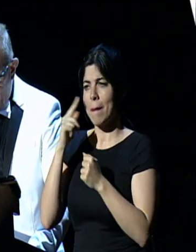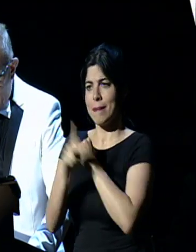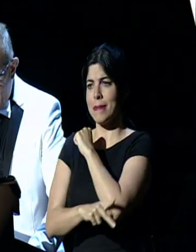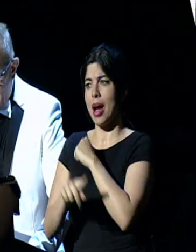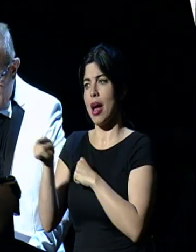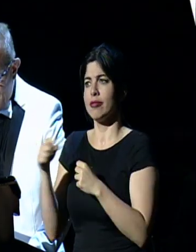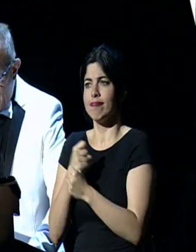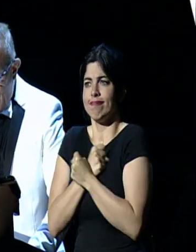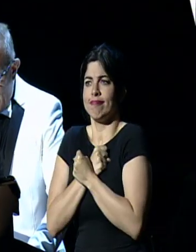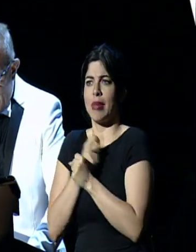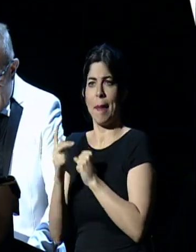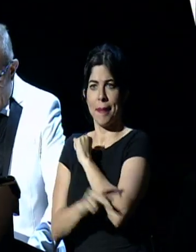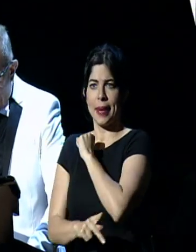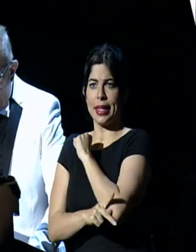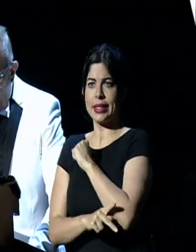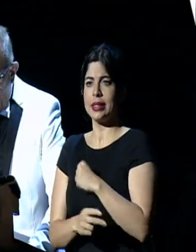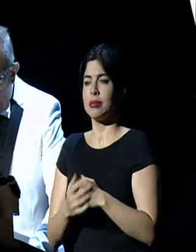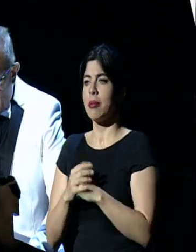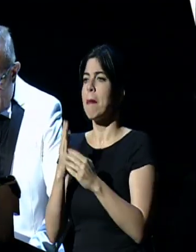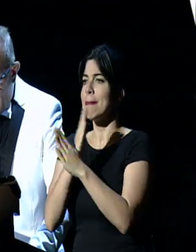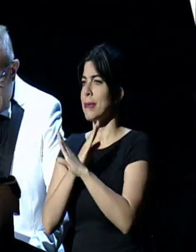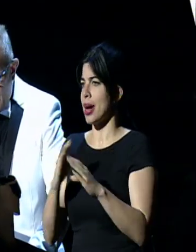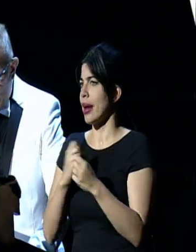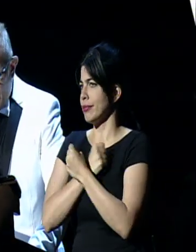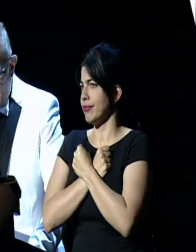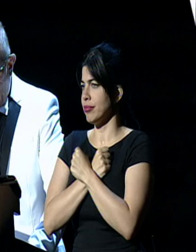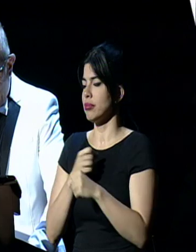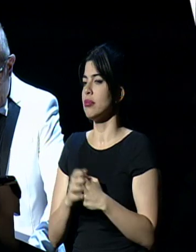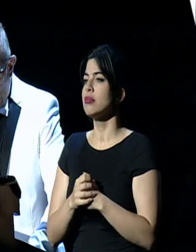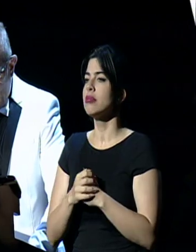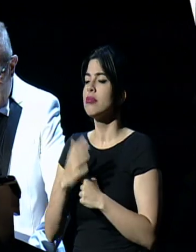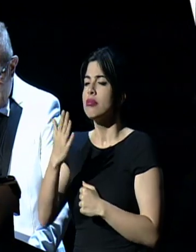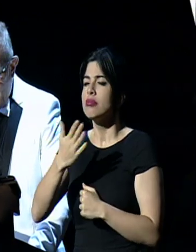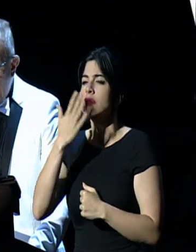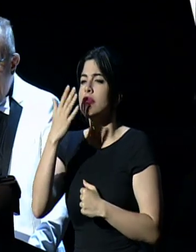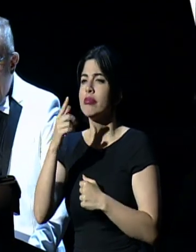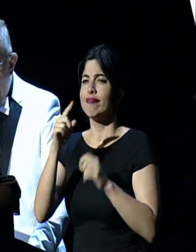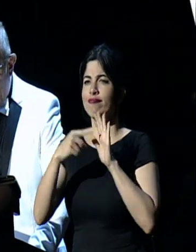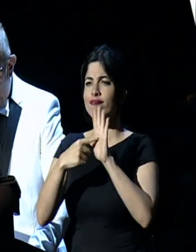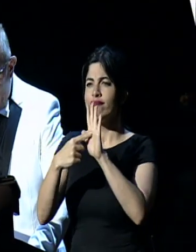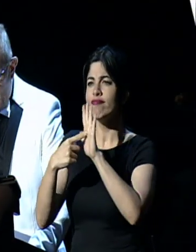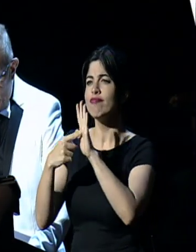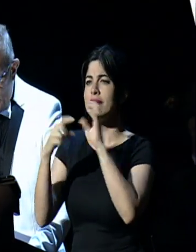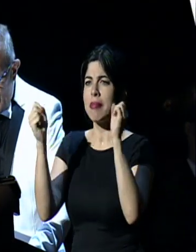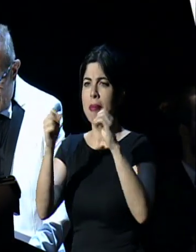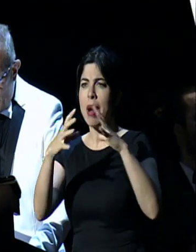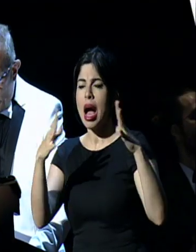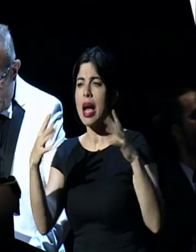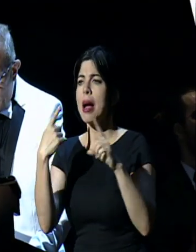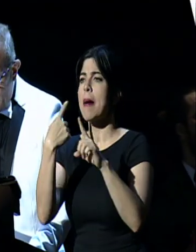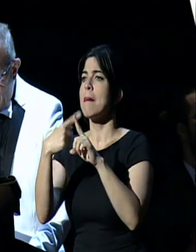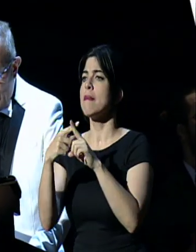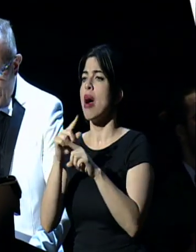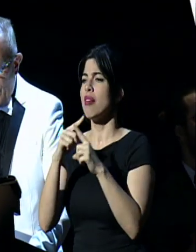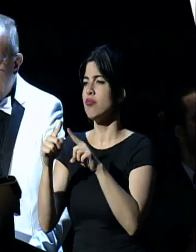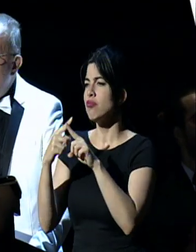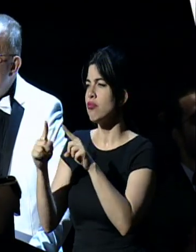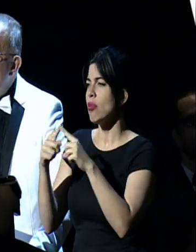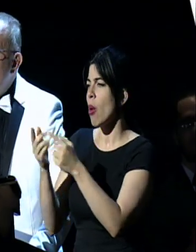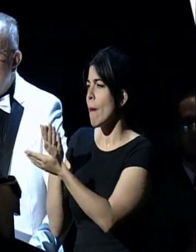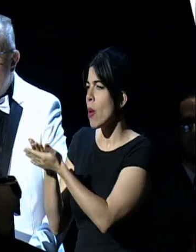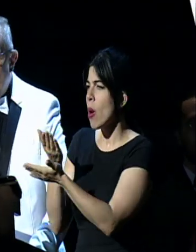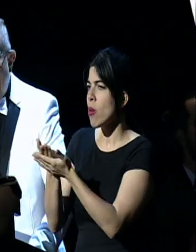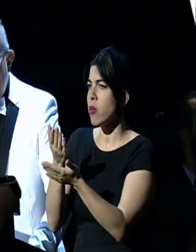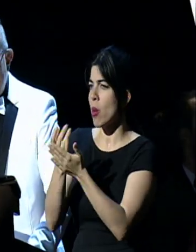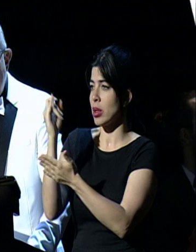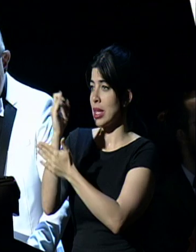amante de la paz. Respiremos la magia de los espectáculos. Empapémonos de las propuestas de los